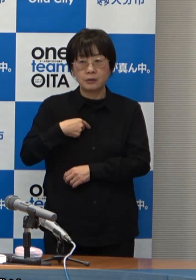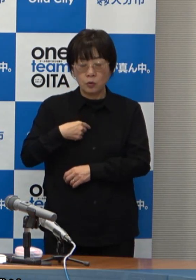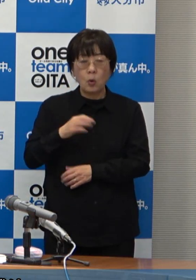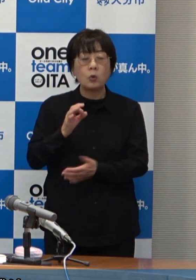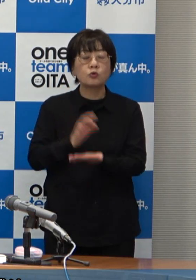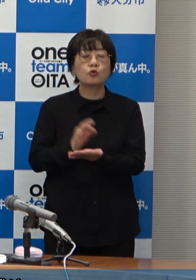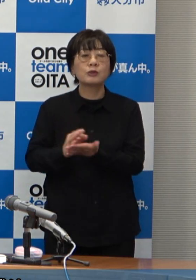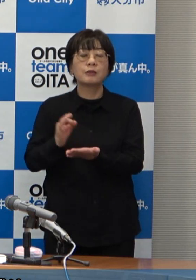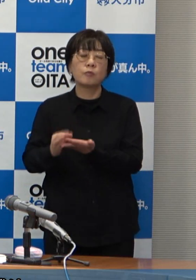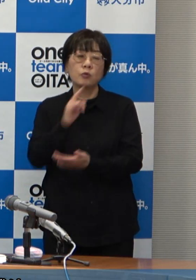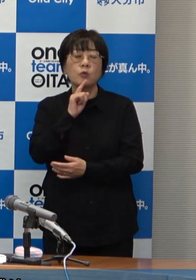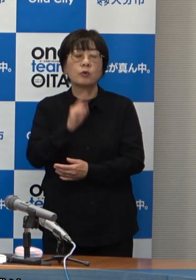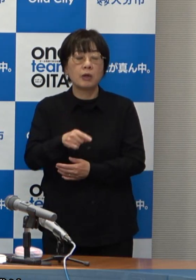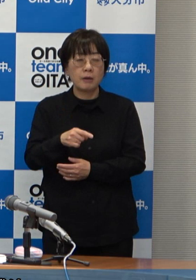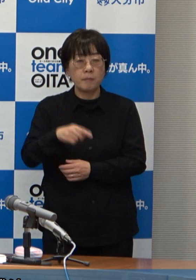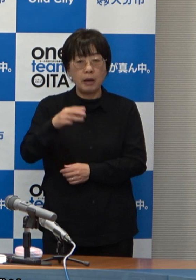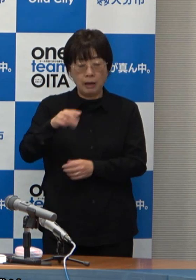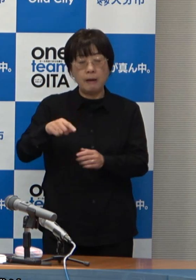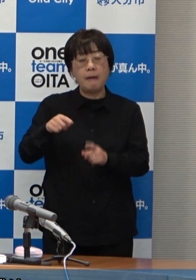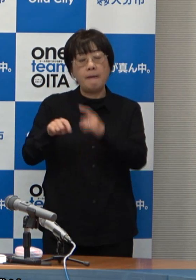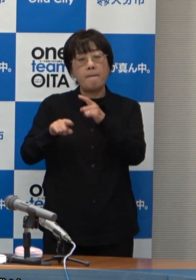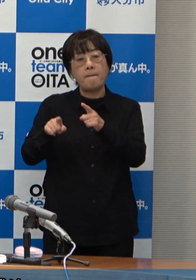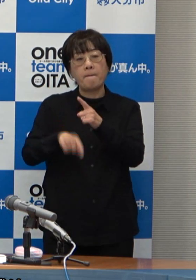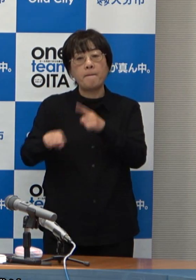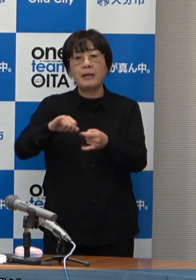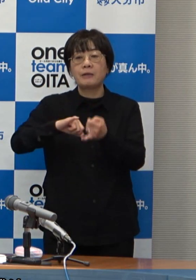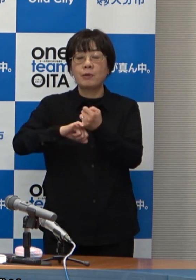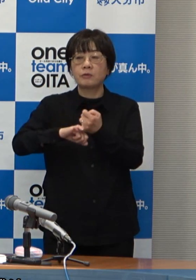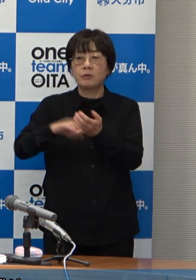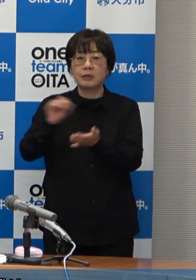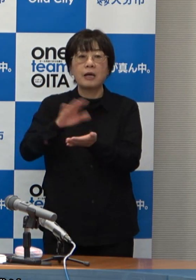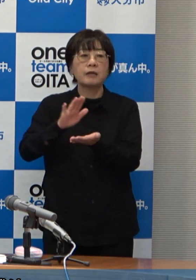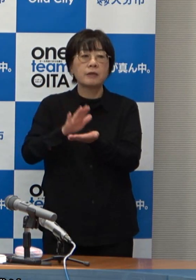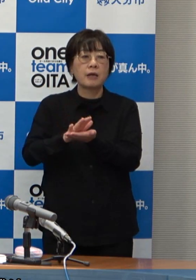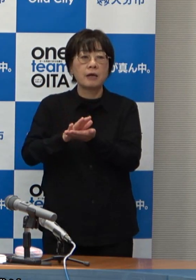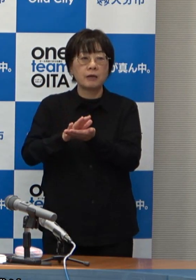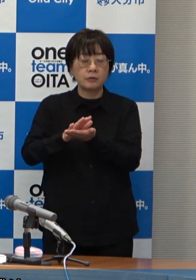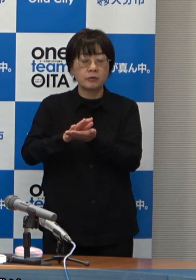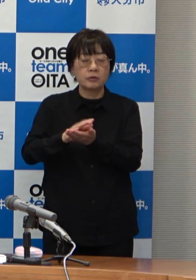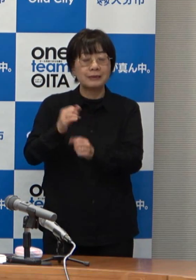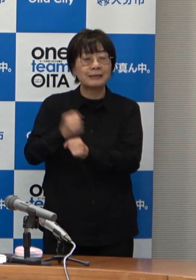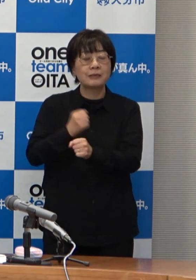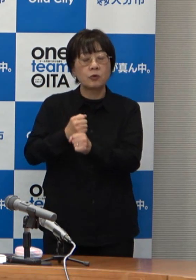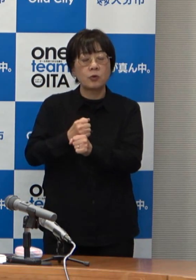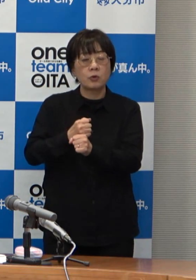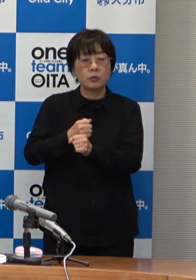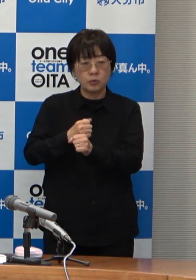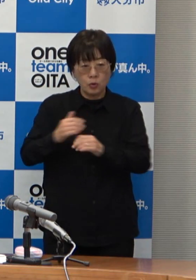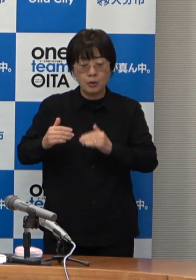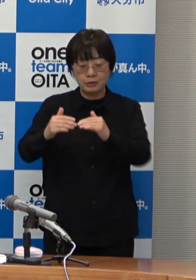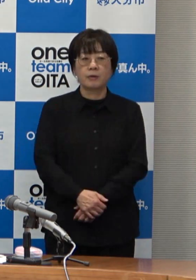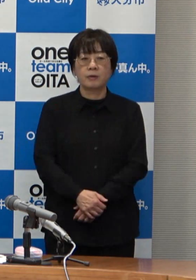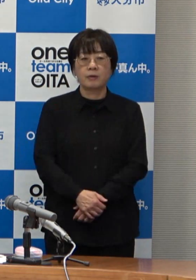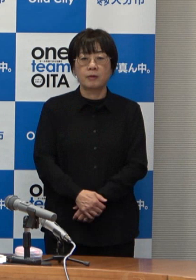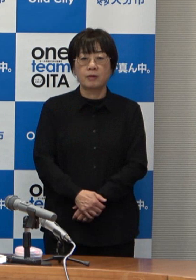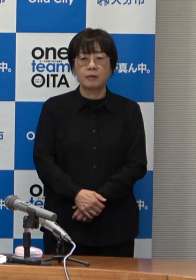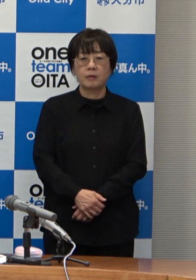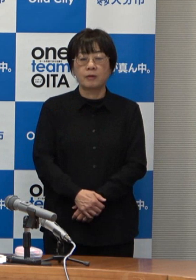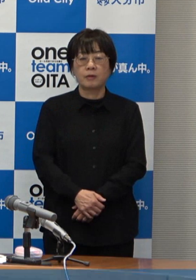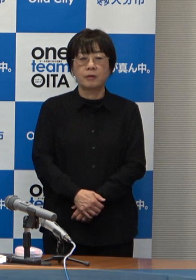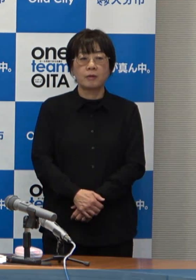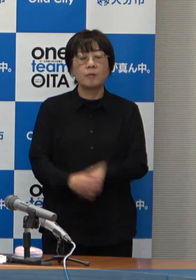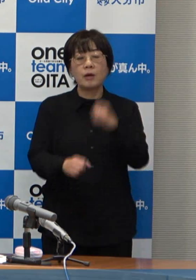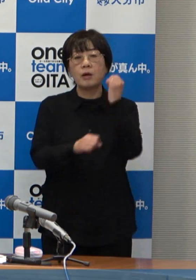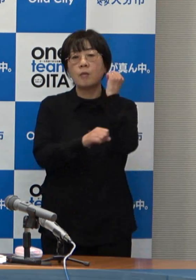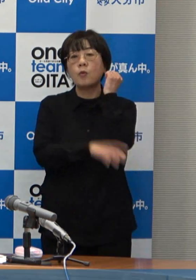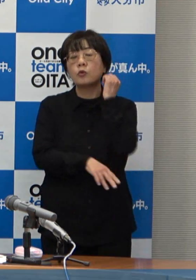行くとマリンエストに書いてある事業名の進捗状況をまとめたとそういうことです